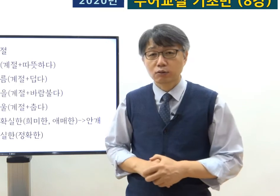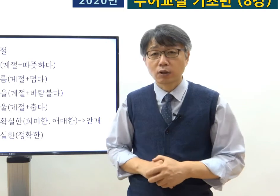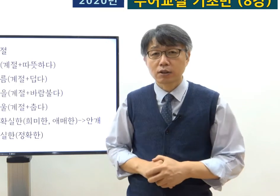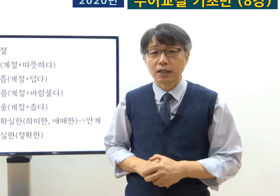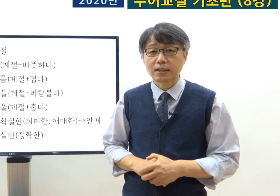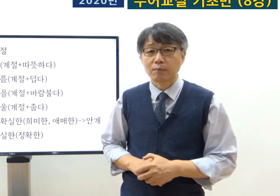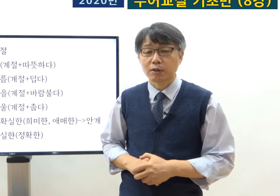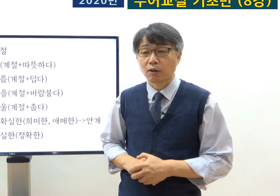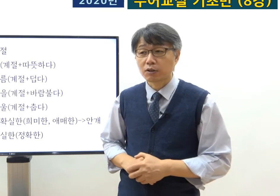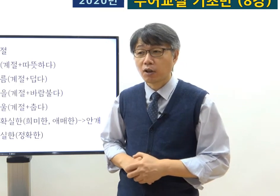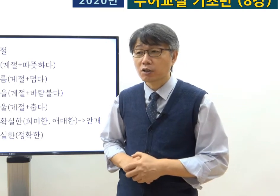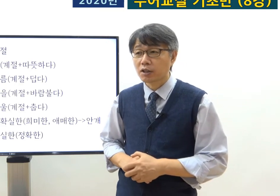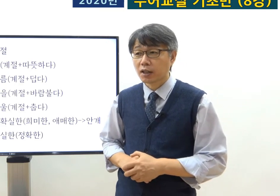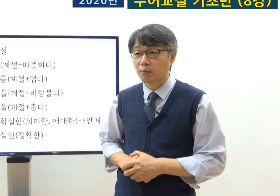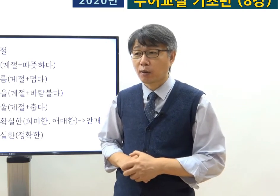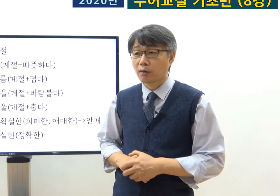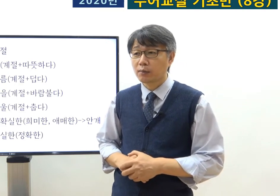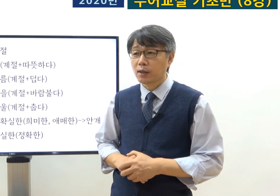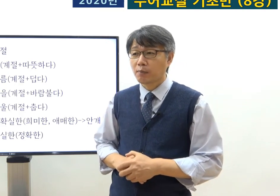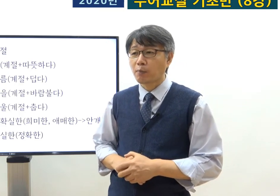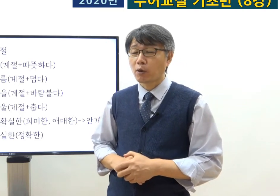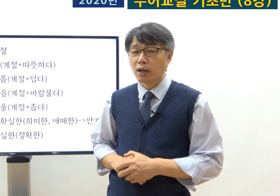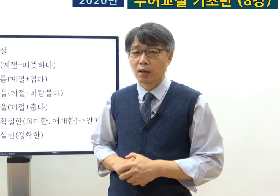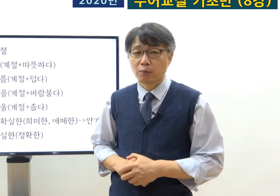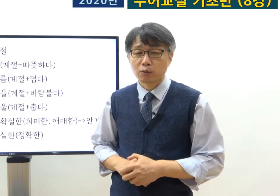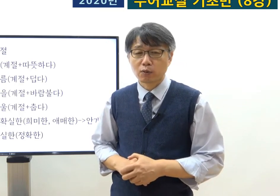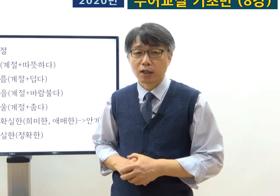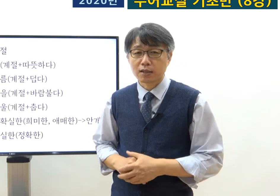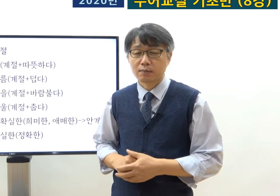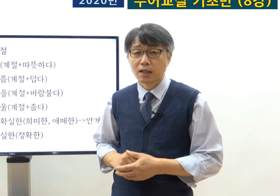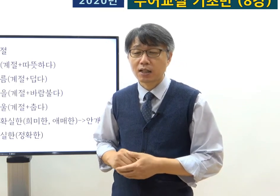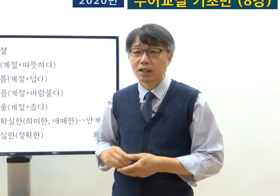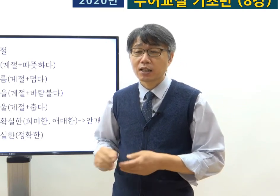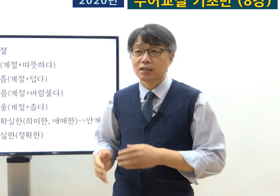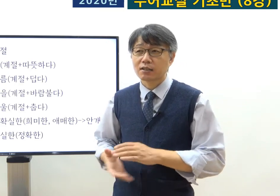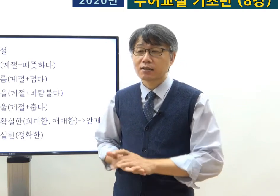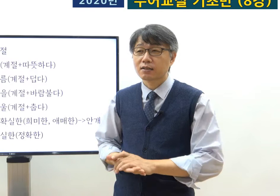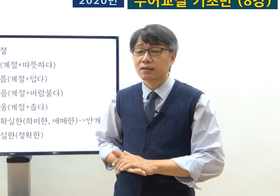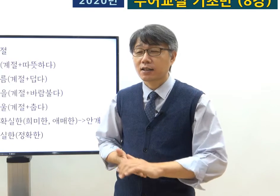수어를 다시 한번 더 천천히 한번 반복해 보도록 하겠습니다.